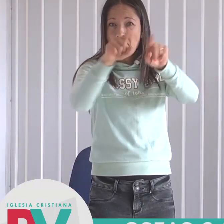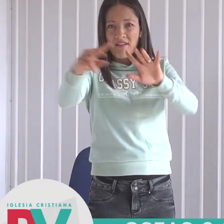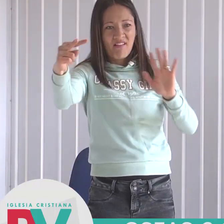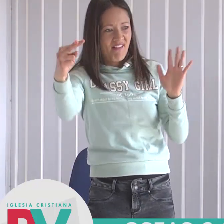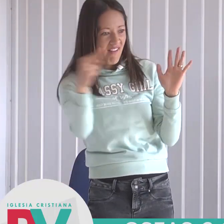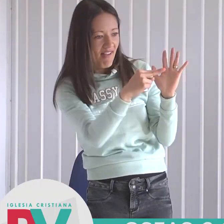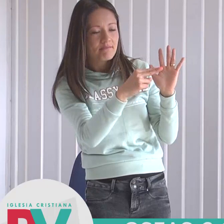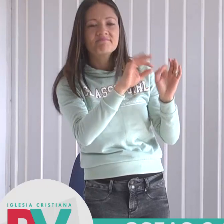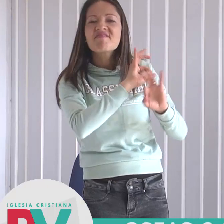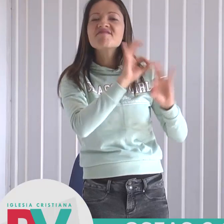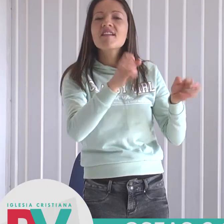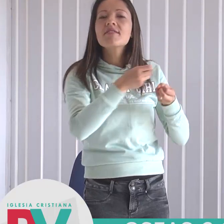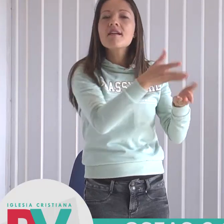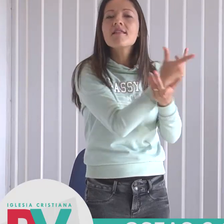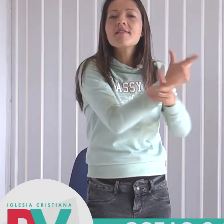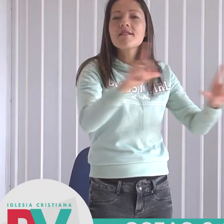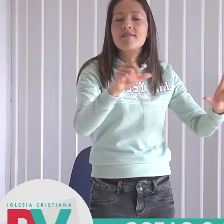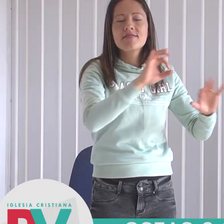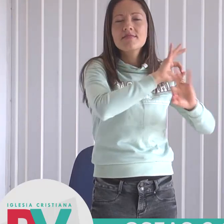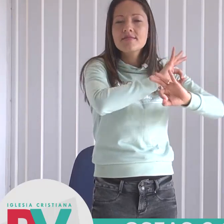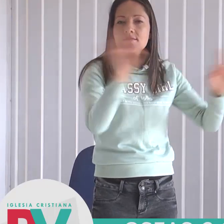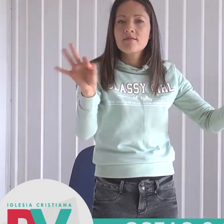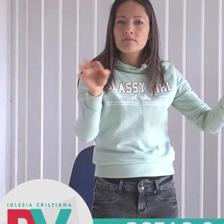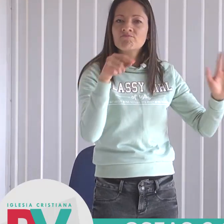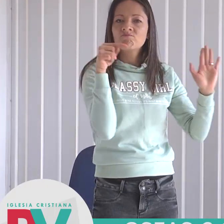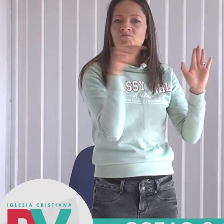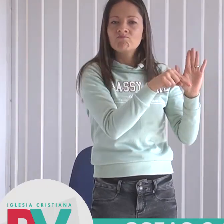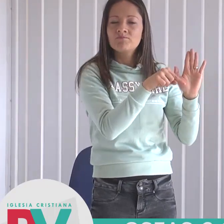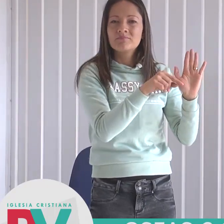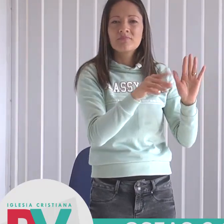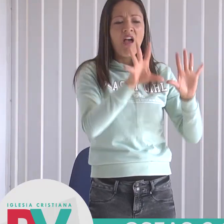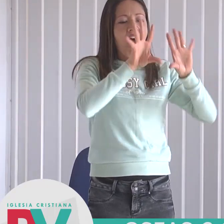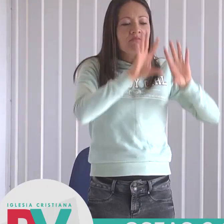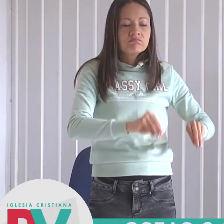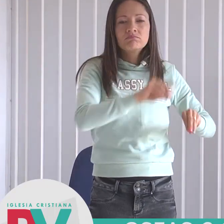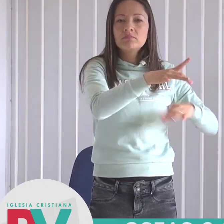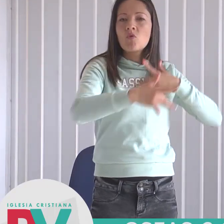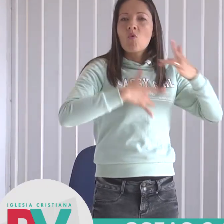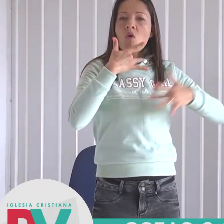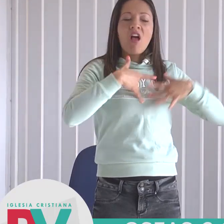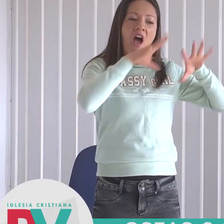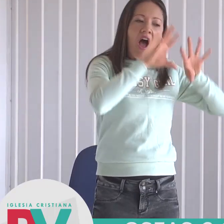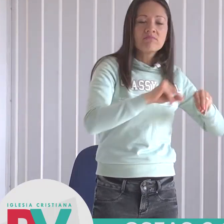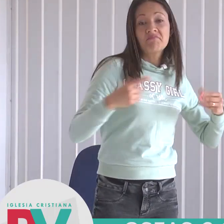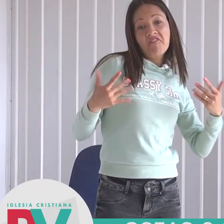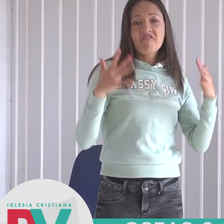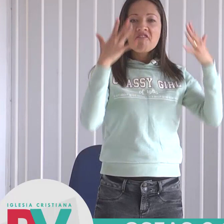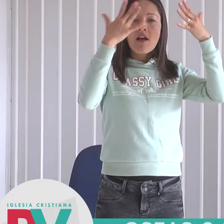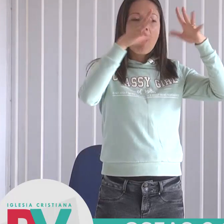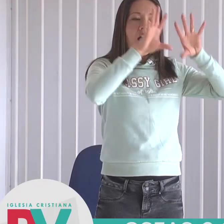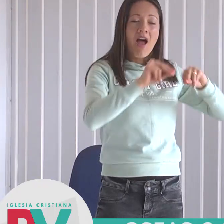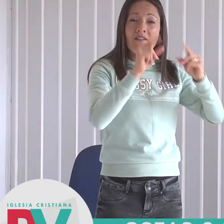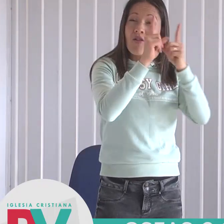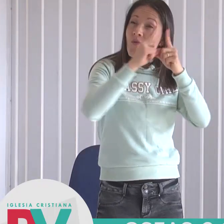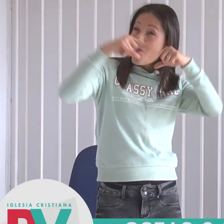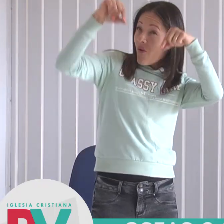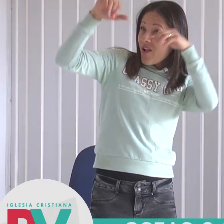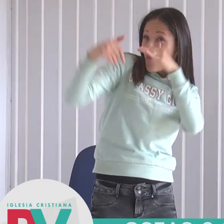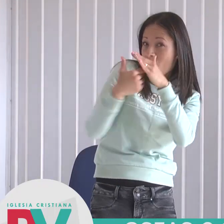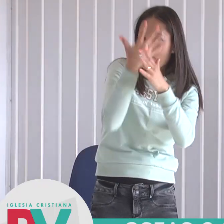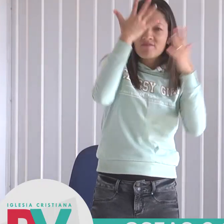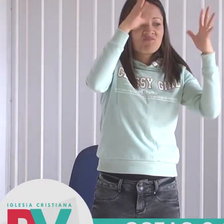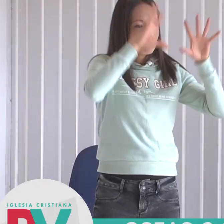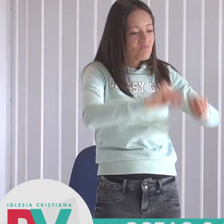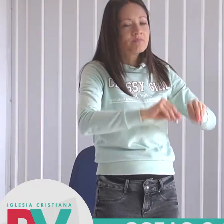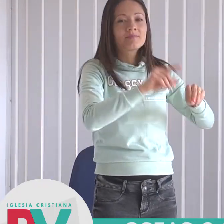y nadie la librará de mi mano. Haré cesar todo su gozo, sus fiestas, sus nuevas lunas y sus días de